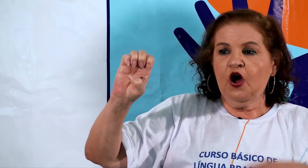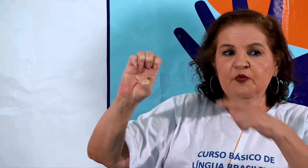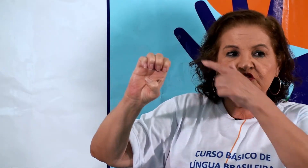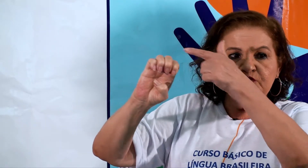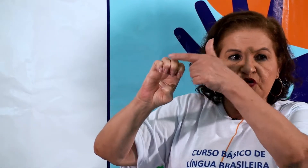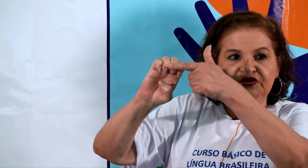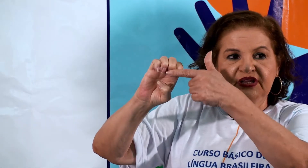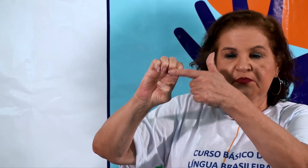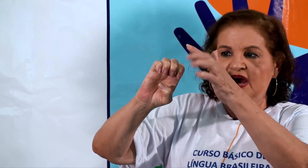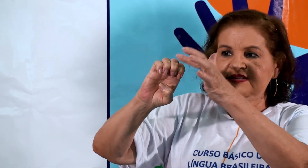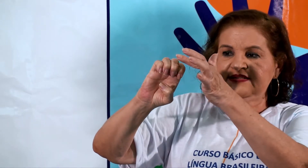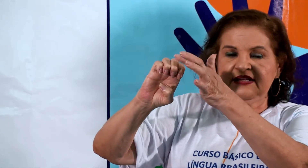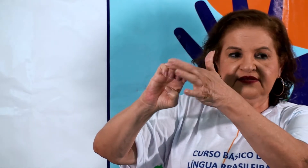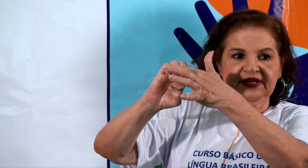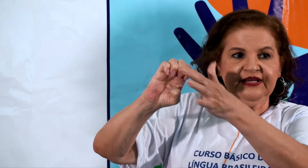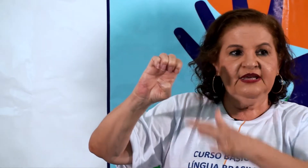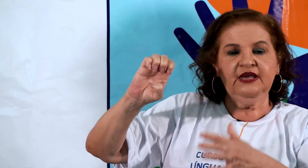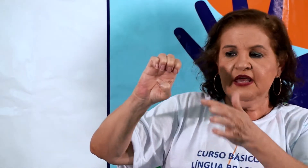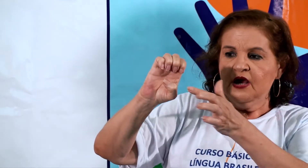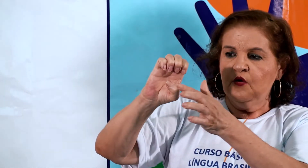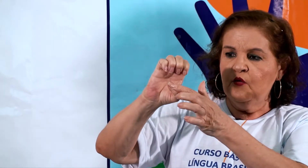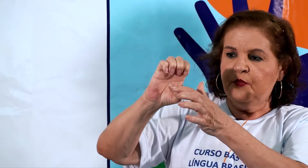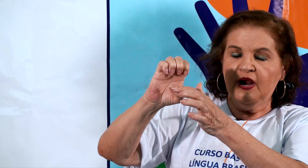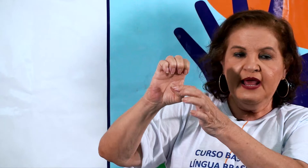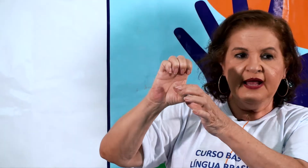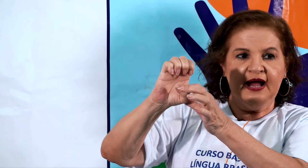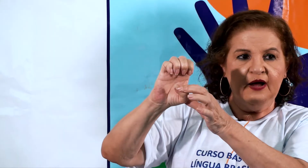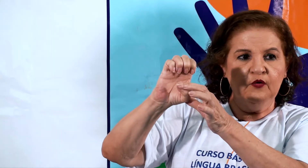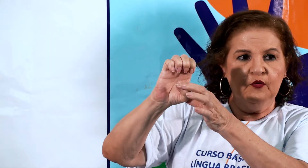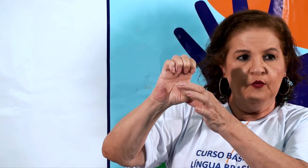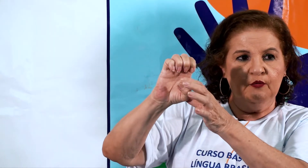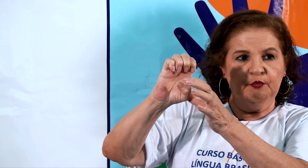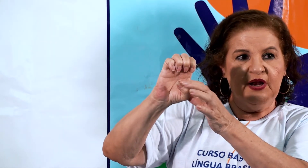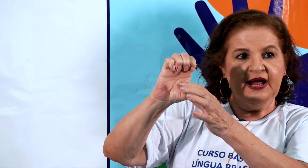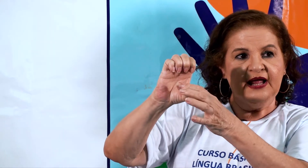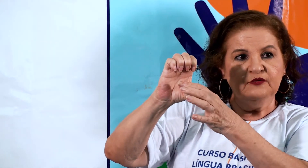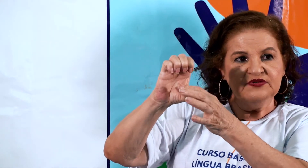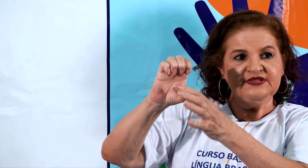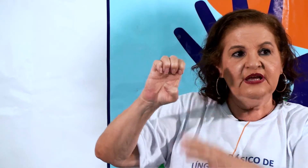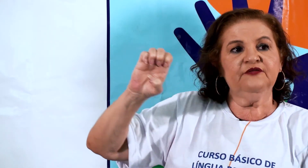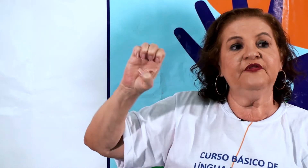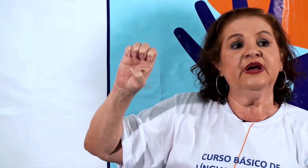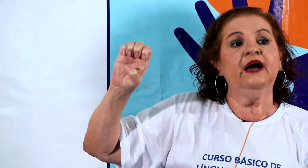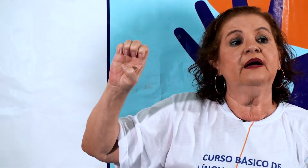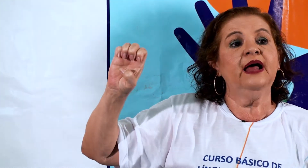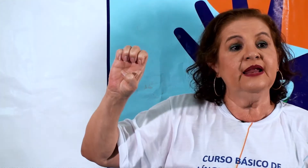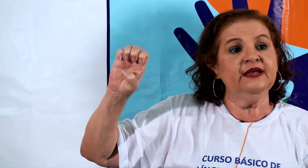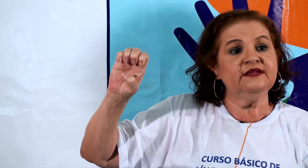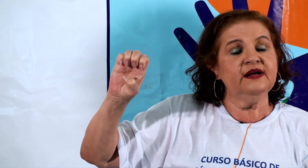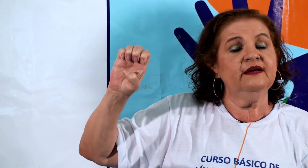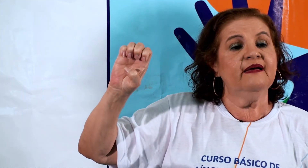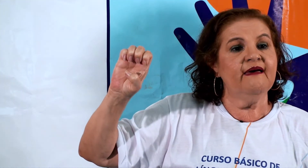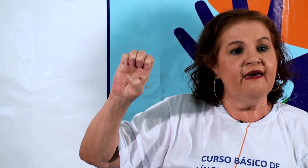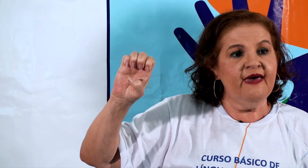os meus demais dedos aqui. O polegar no centro fica a letra E.